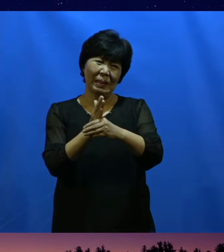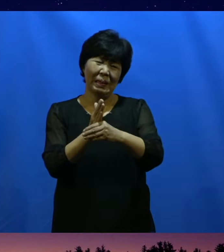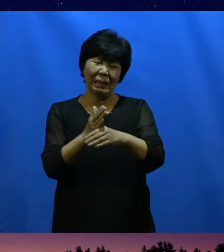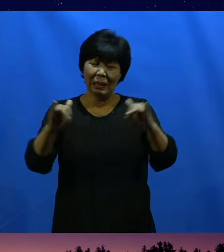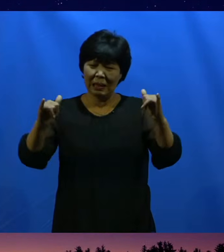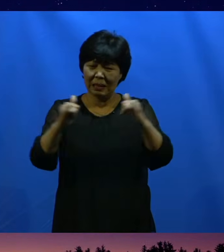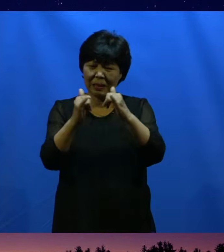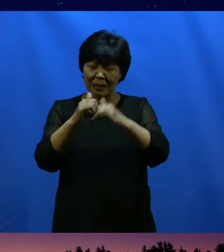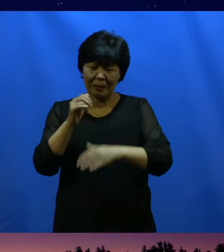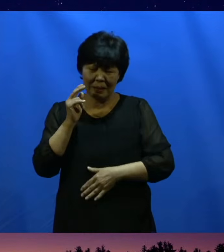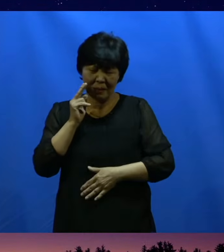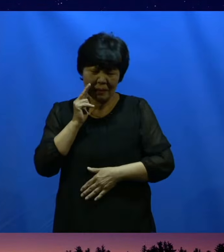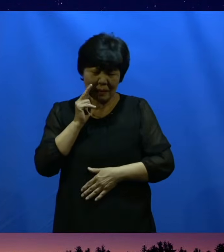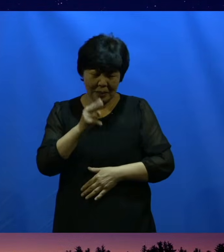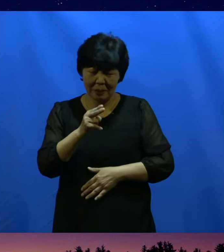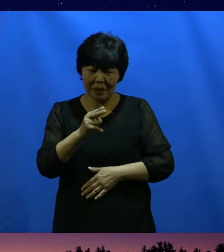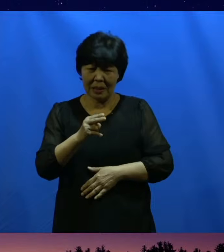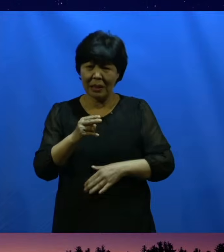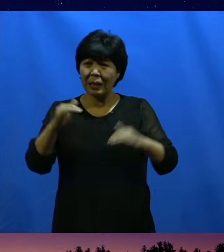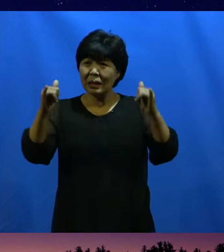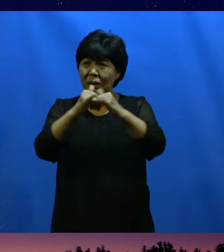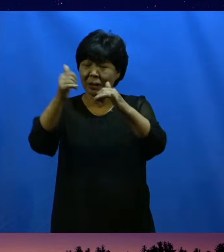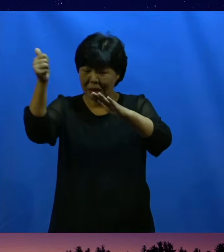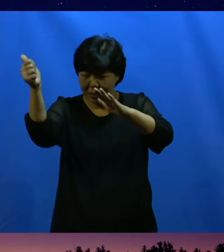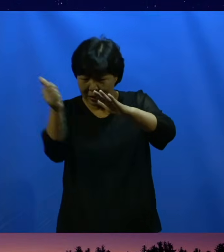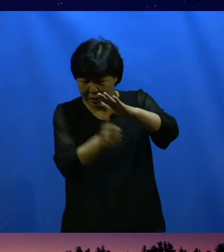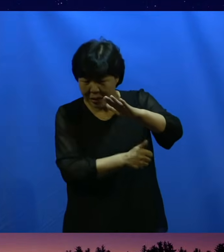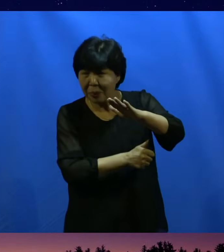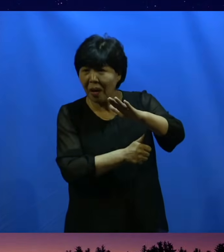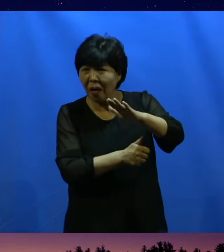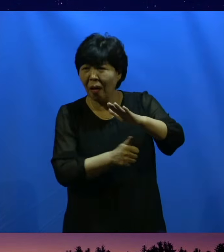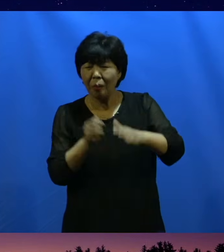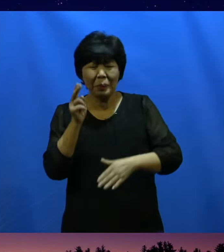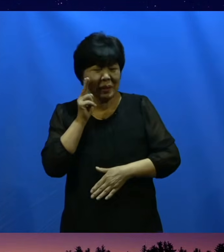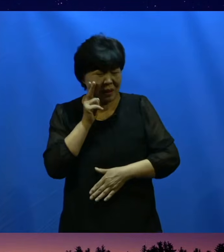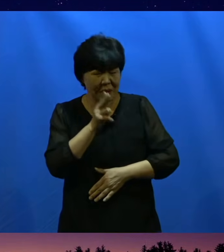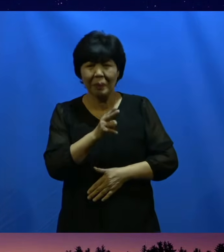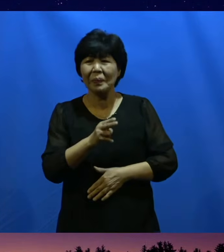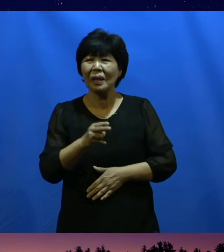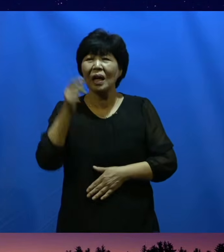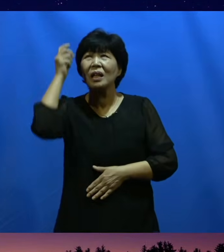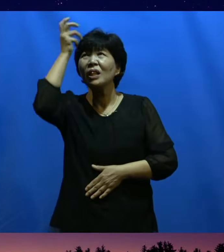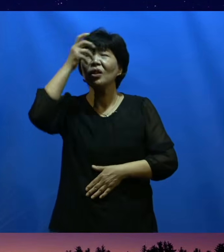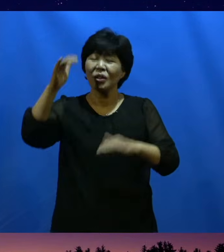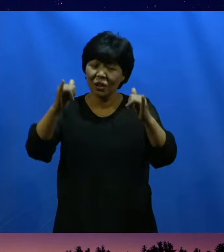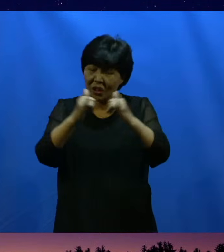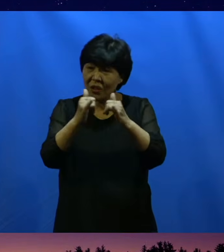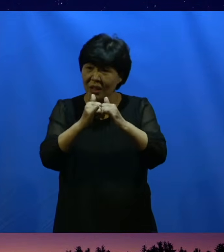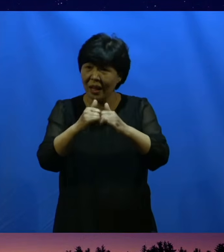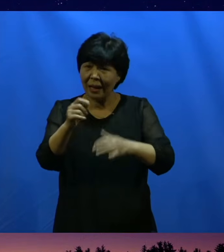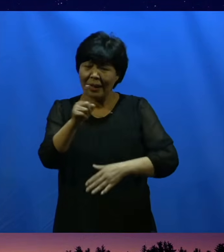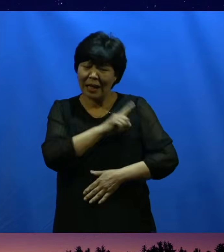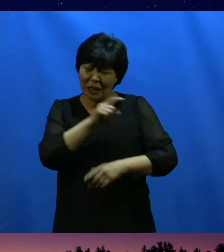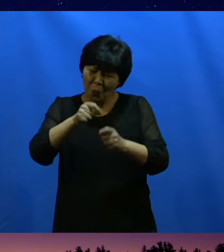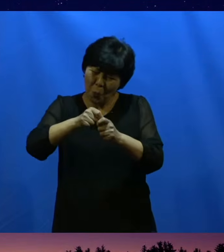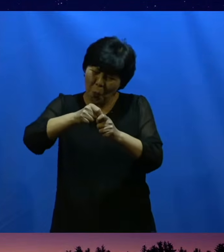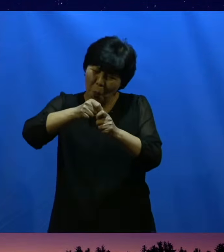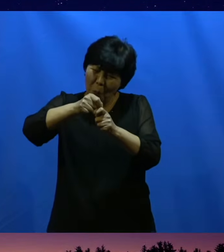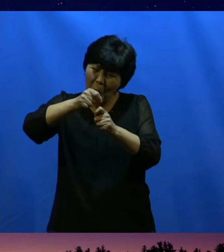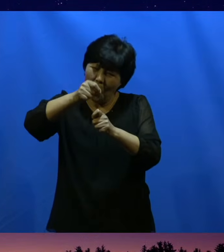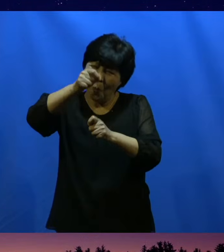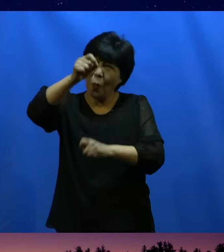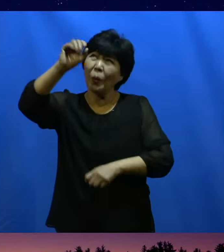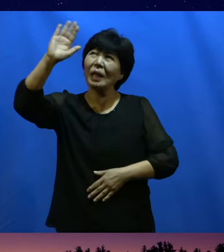치열합니다. 전쟁에서 지면 비참합니다. 영적 전쟁이 여러분 가장 오래된 전쟁이요,